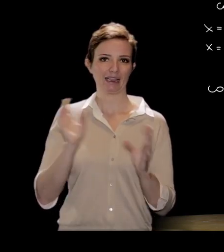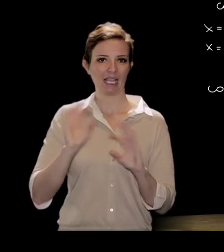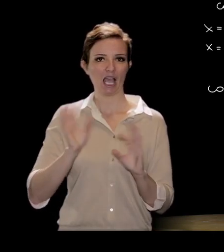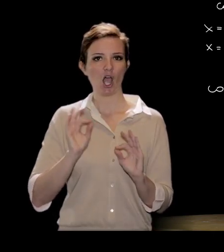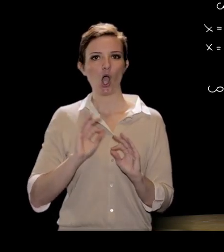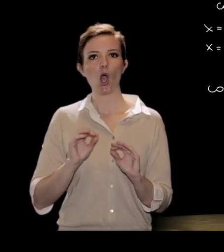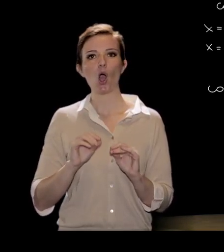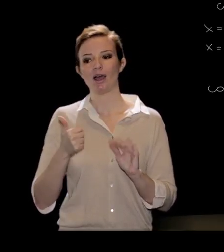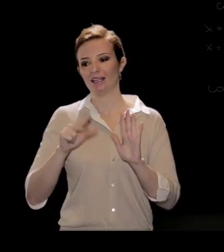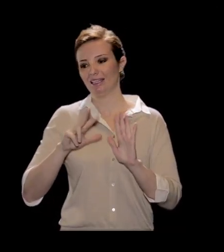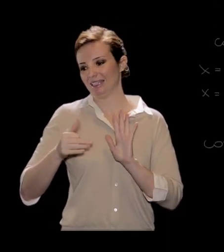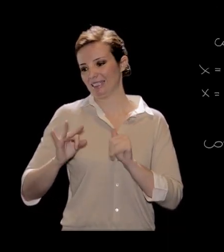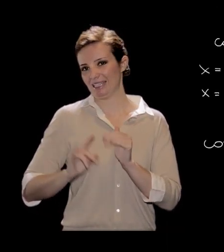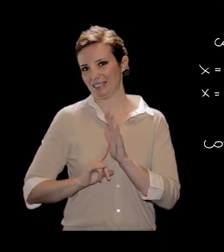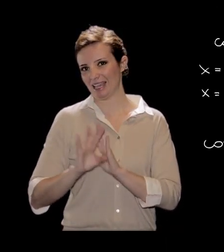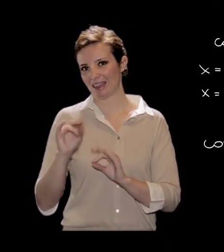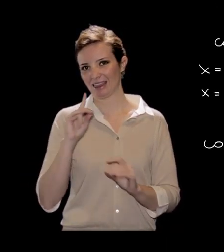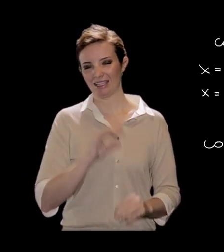sessagesimale.